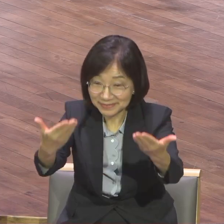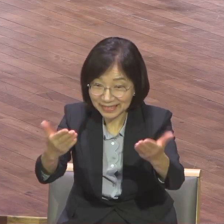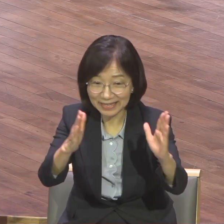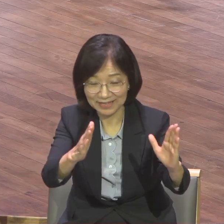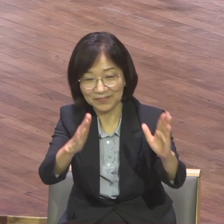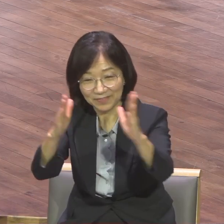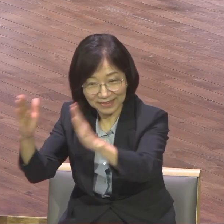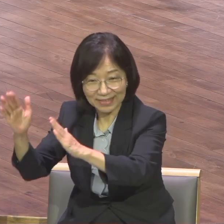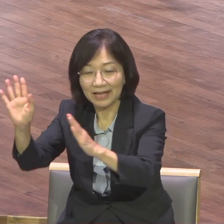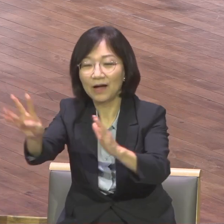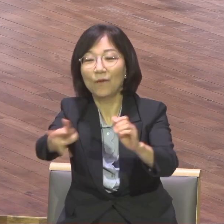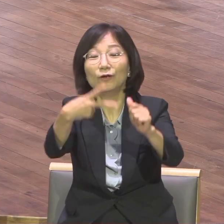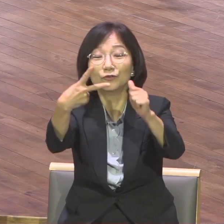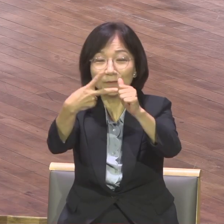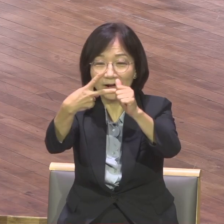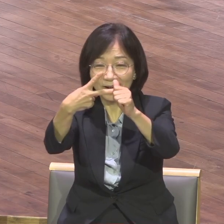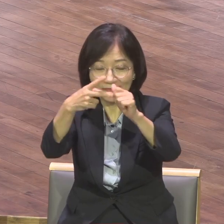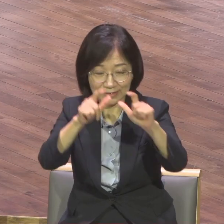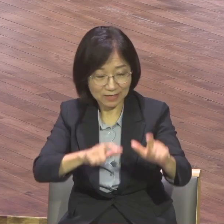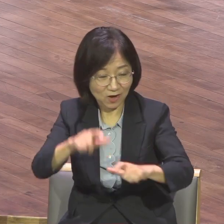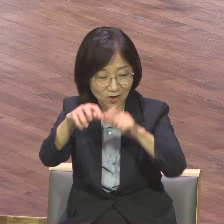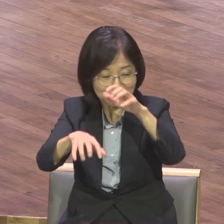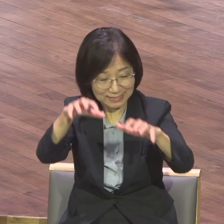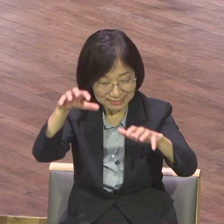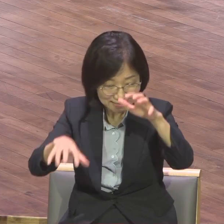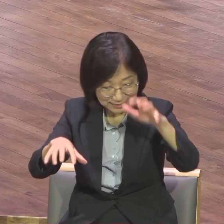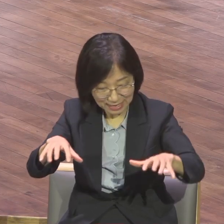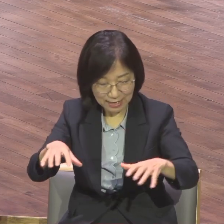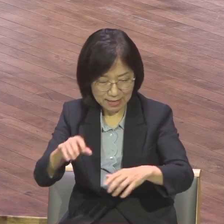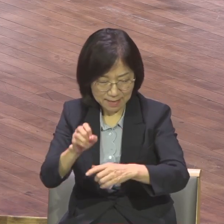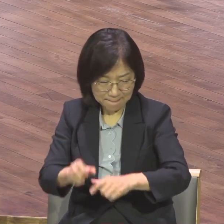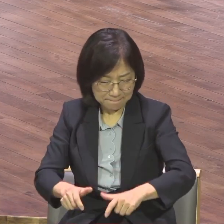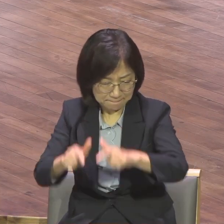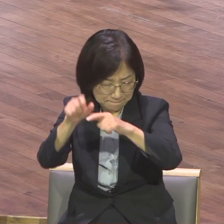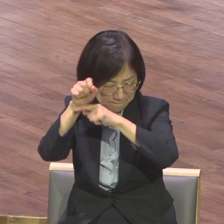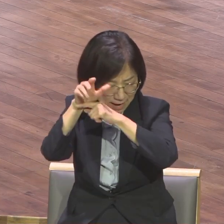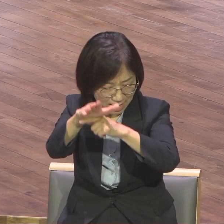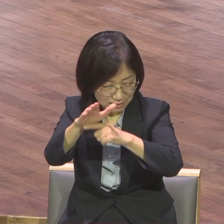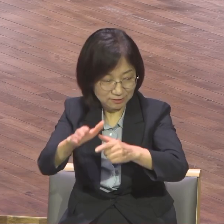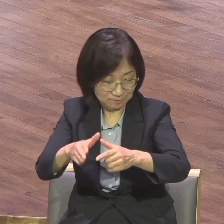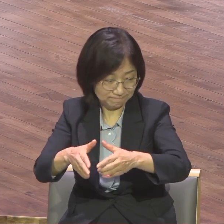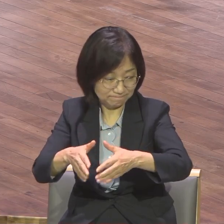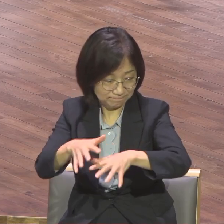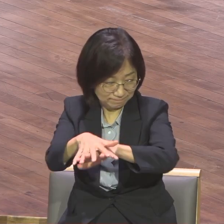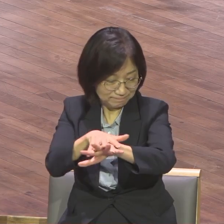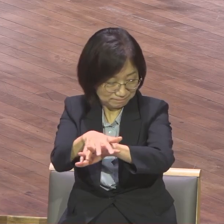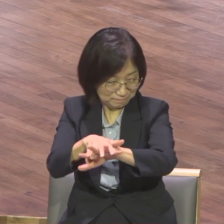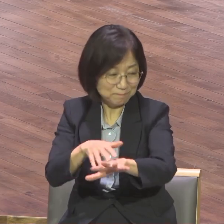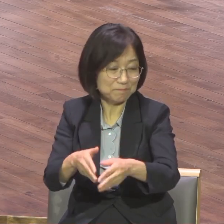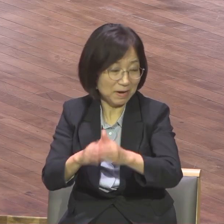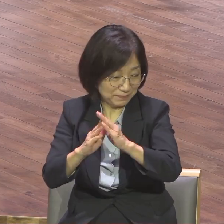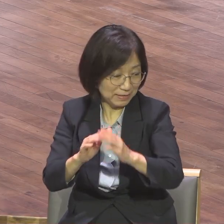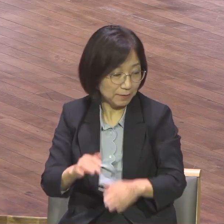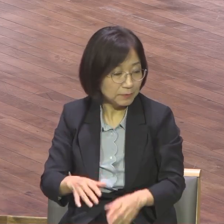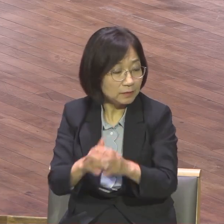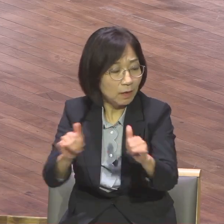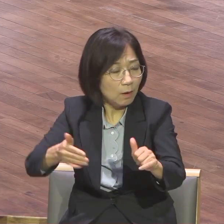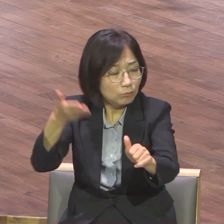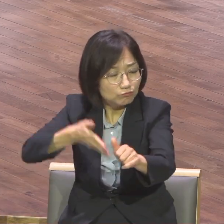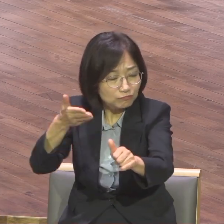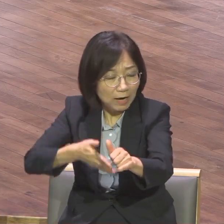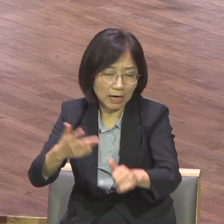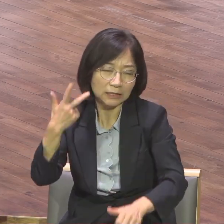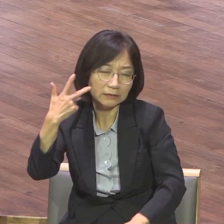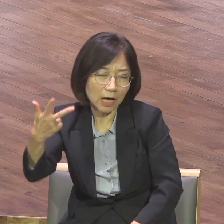두 번째로 현장의 망대 구축입니다. 42절 봅니다. 그들이 나갈 시 사람들이 청하되 다음